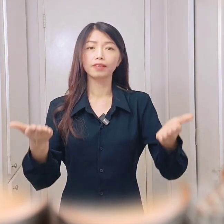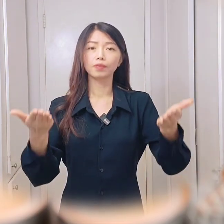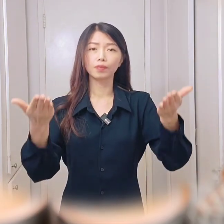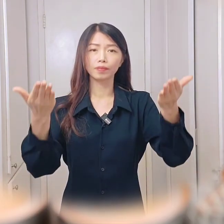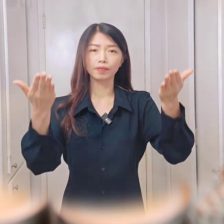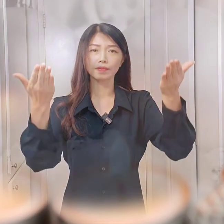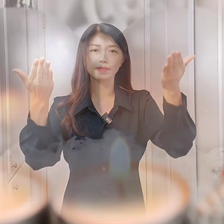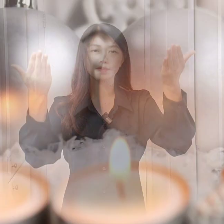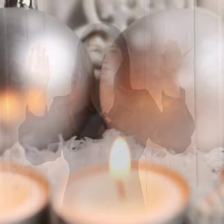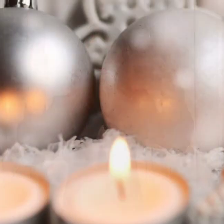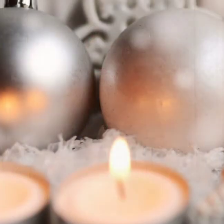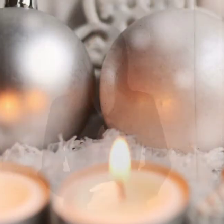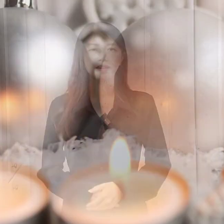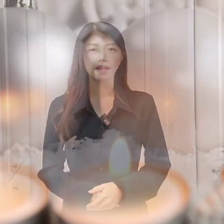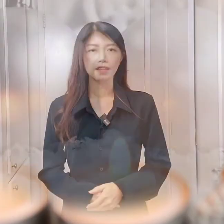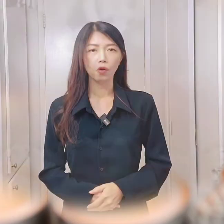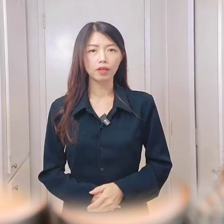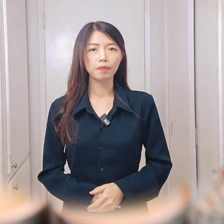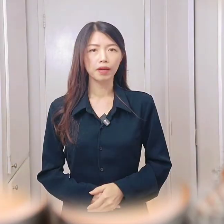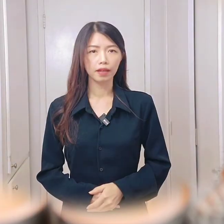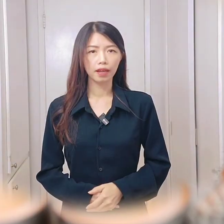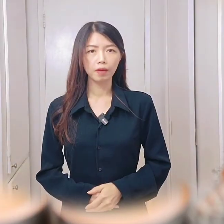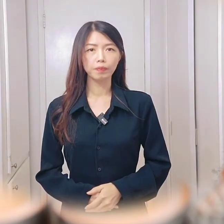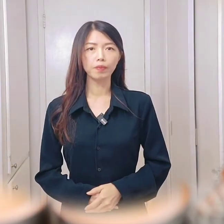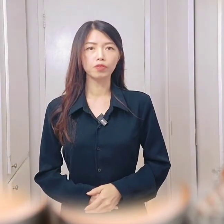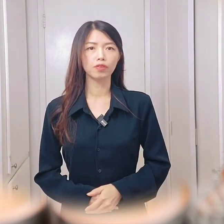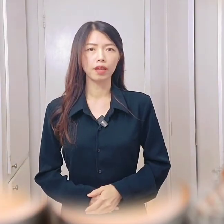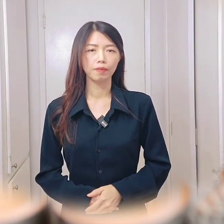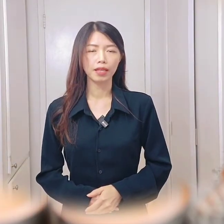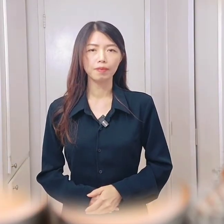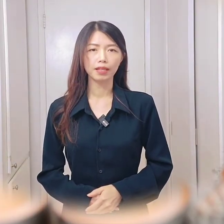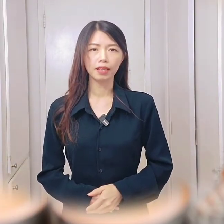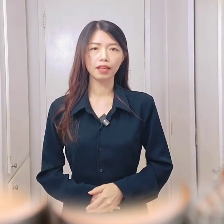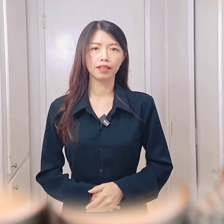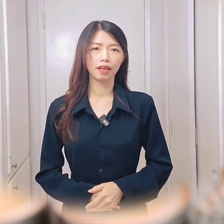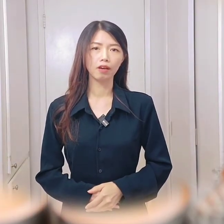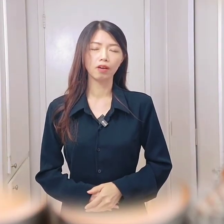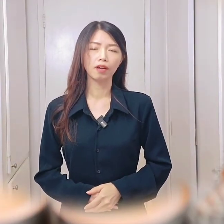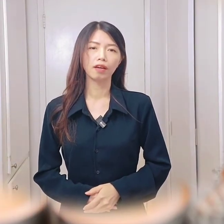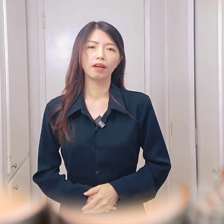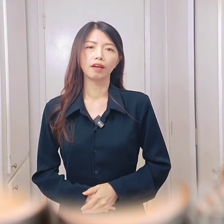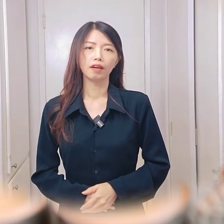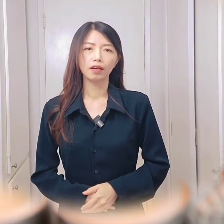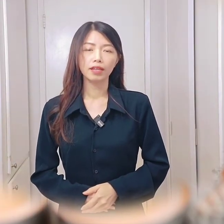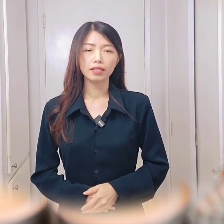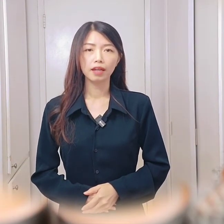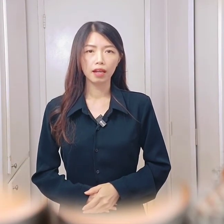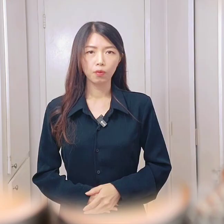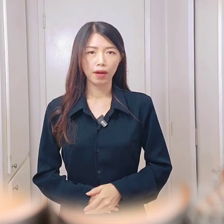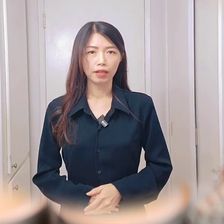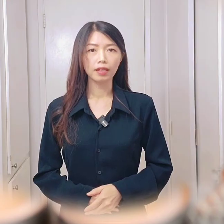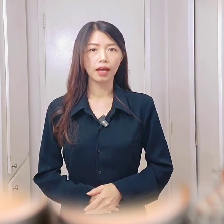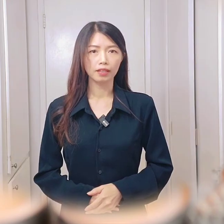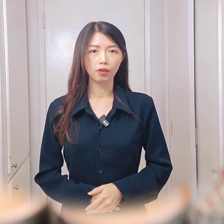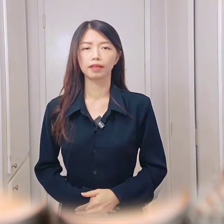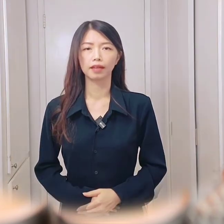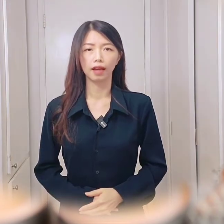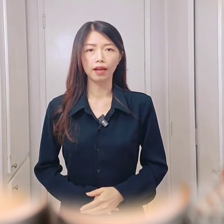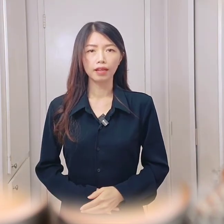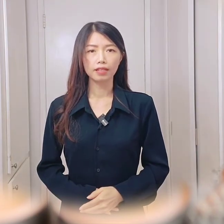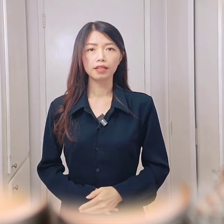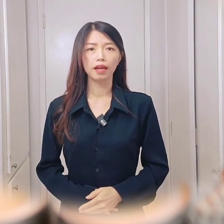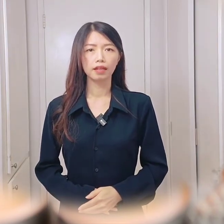찬송하기를. 네, 저들밖에 한밤중에 마지막 찬양인데요. 이스라엘 왕이